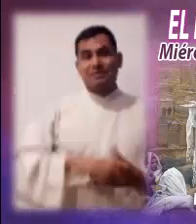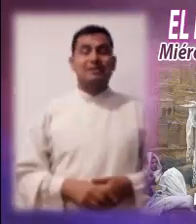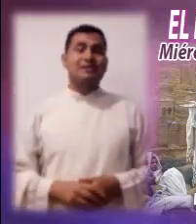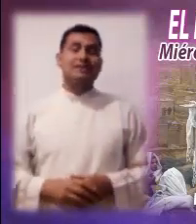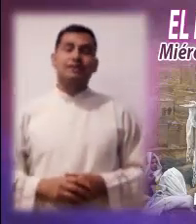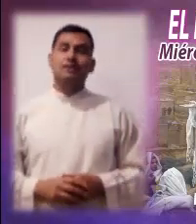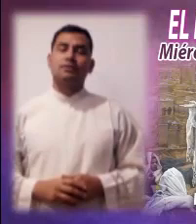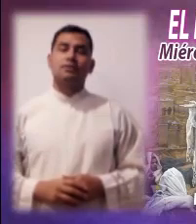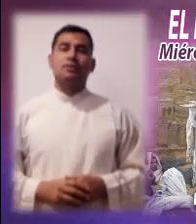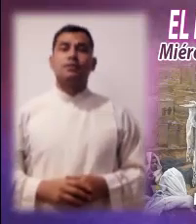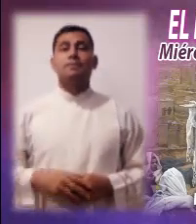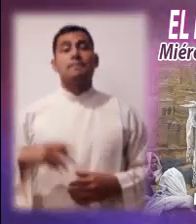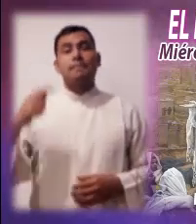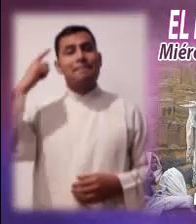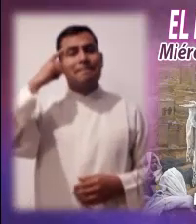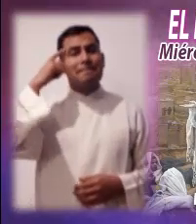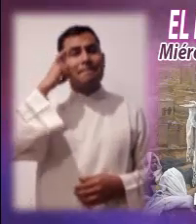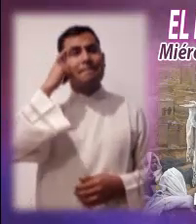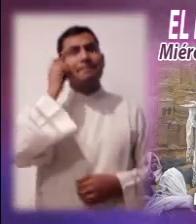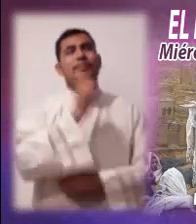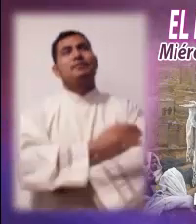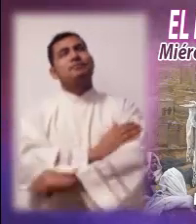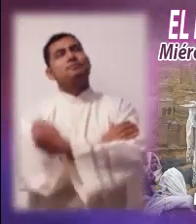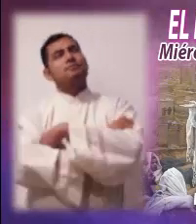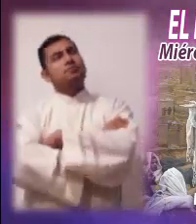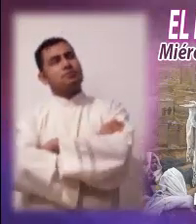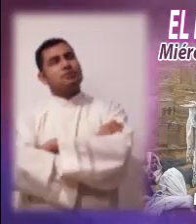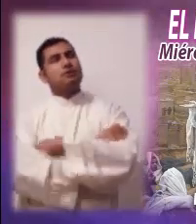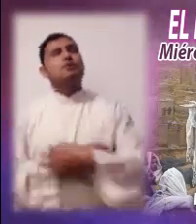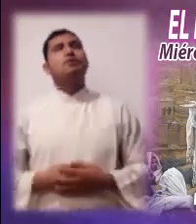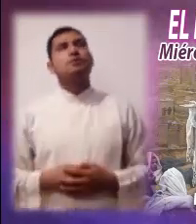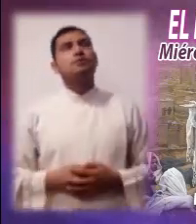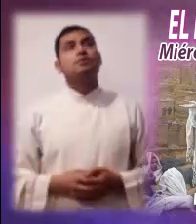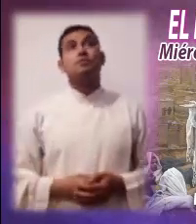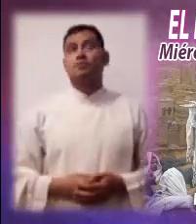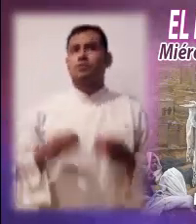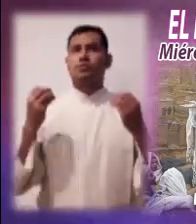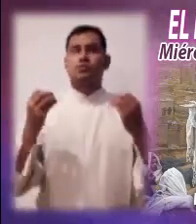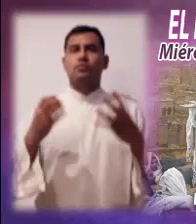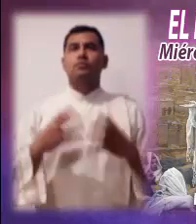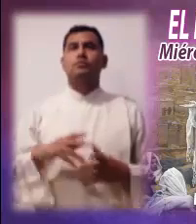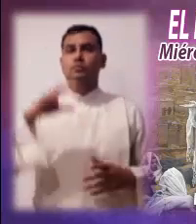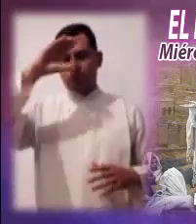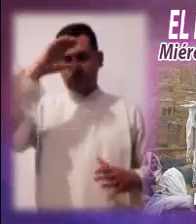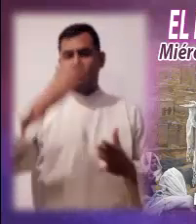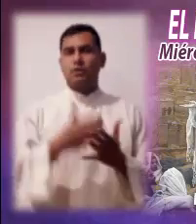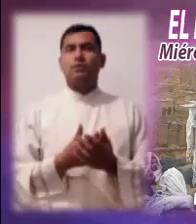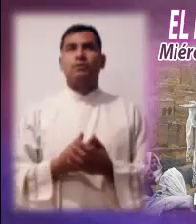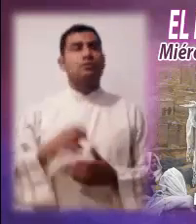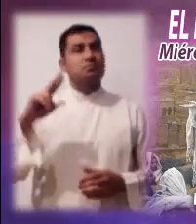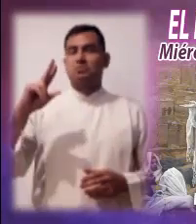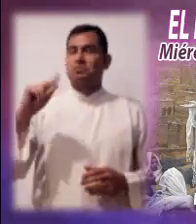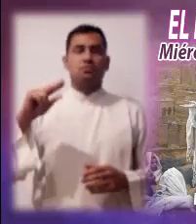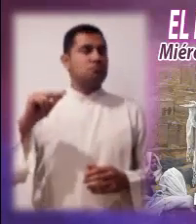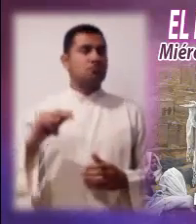Dios nuestro Padre. ¿Con qué diferente espíritu se realizan las actividades cuando se